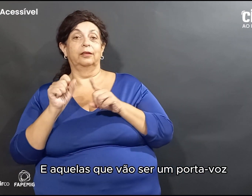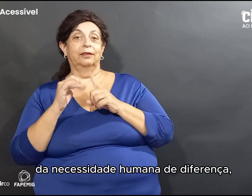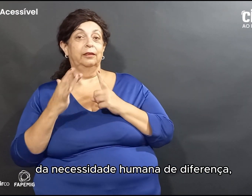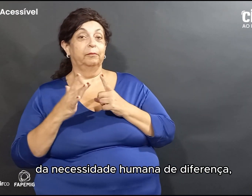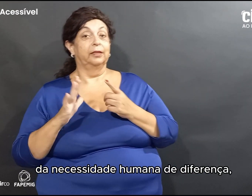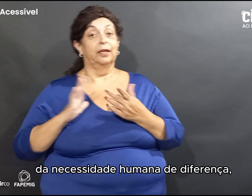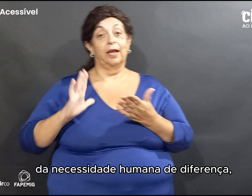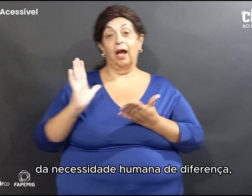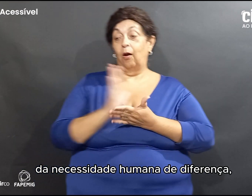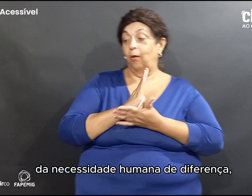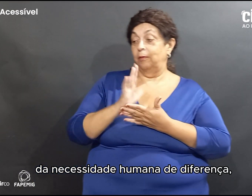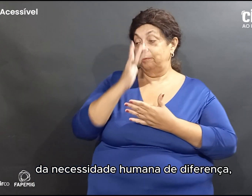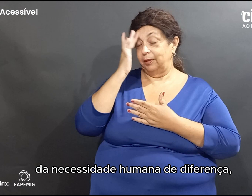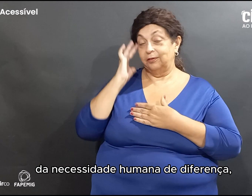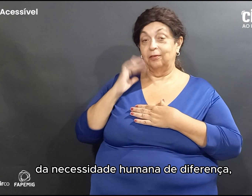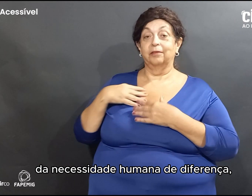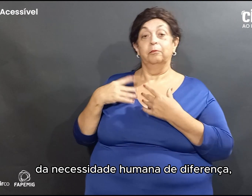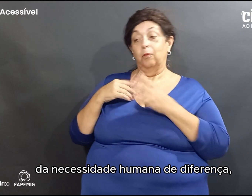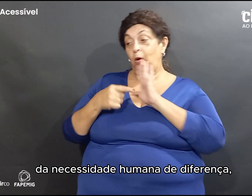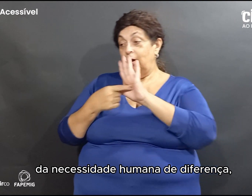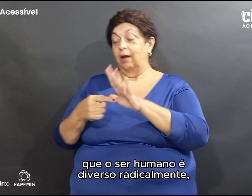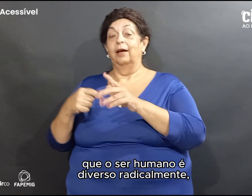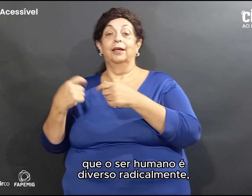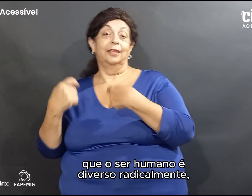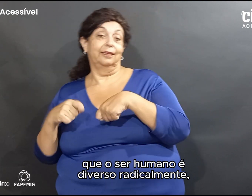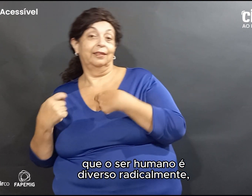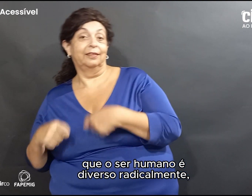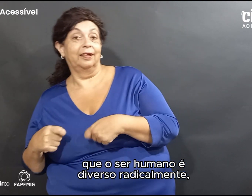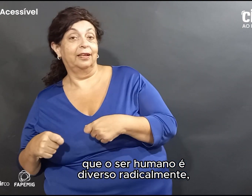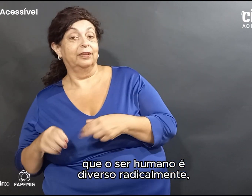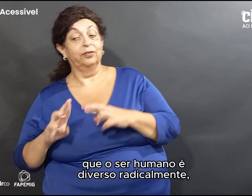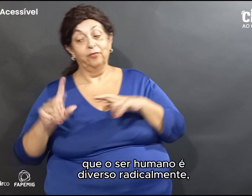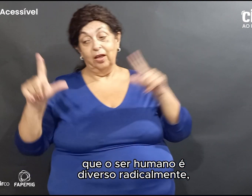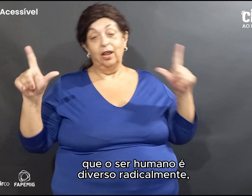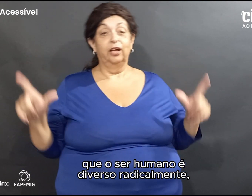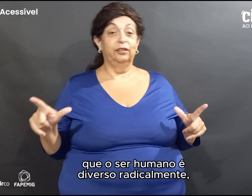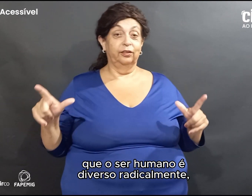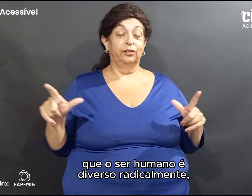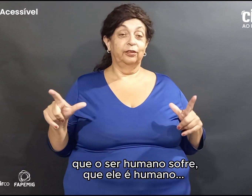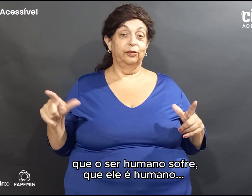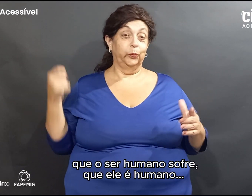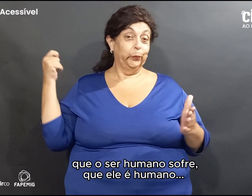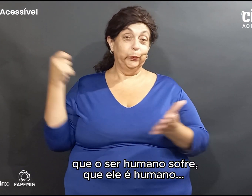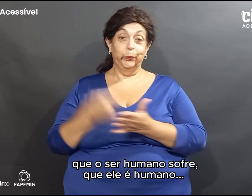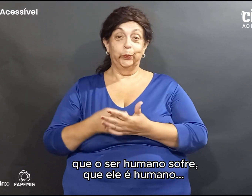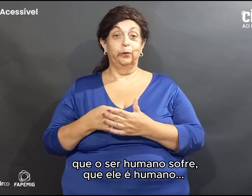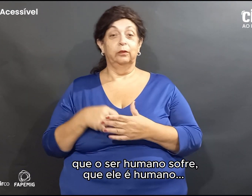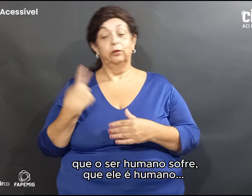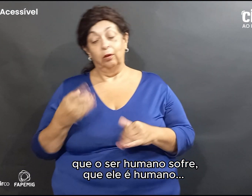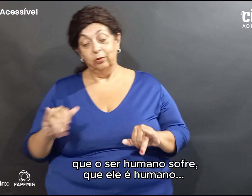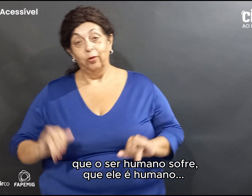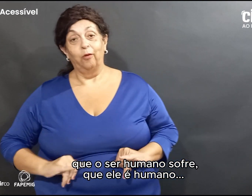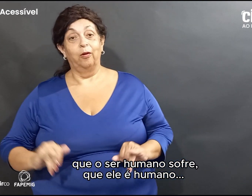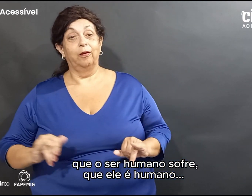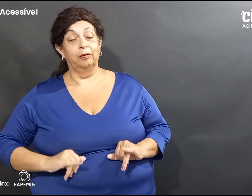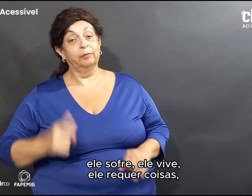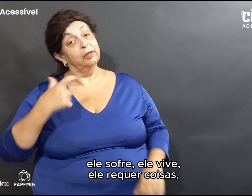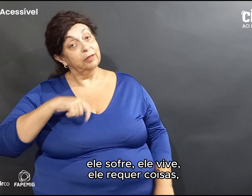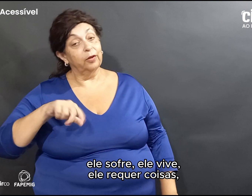olha, da necessidade humana, de diferença, que o ser humano é diverso radicalmente, que o ser humano sofre, que ele é humano, né? Ele sofre,